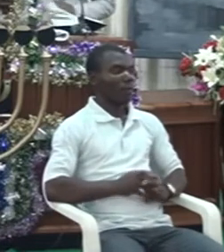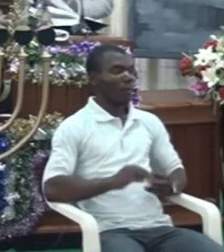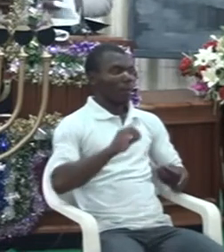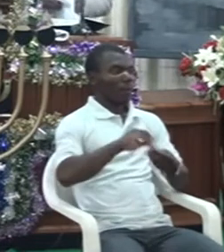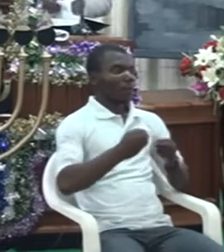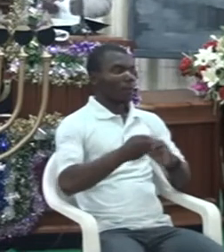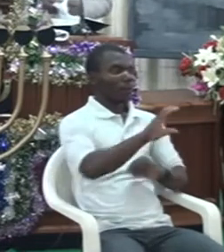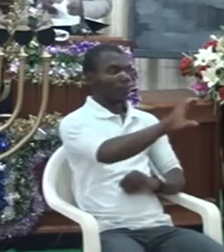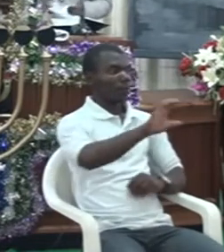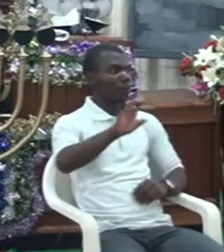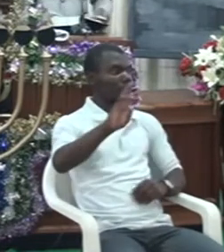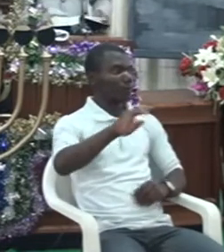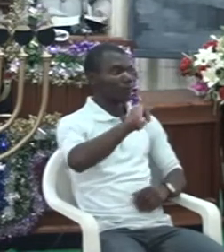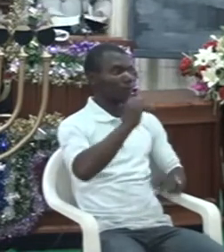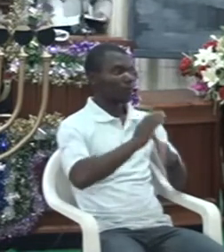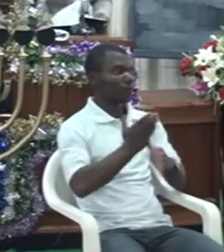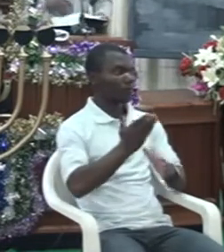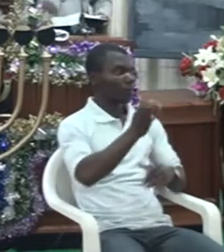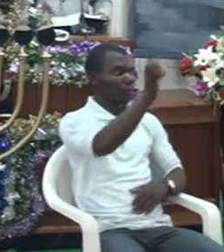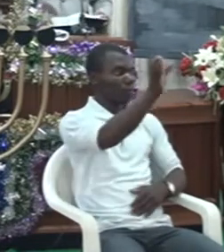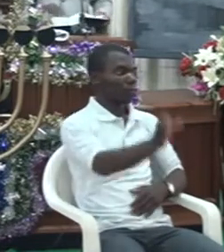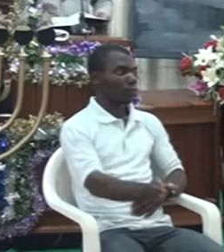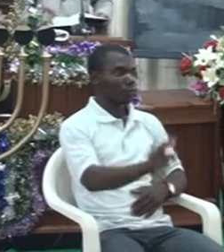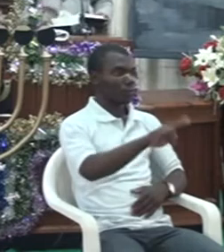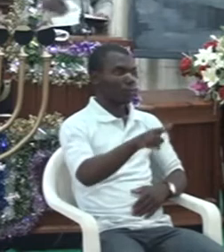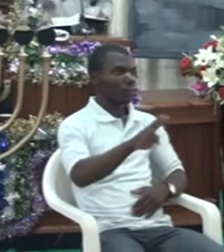Nombre 6, je crois, à partir du verset